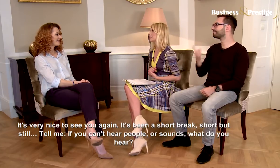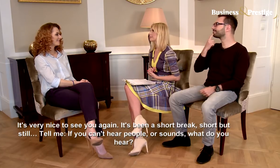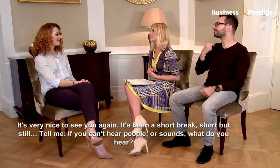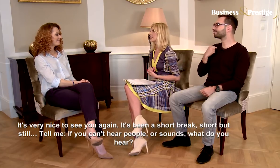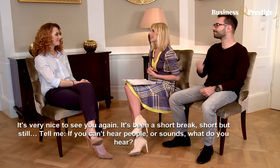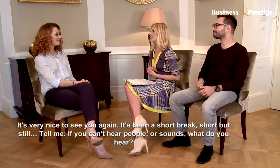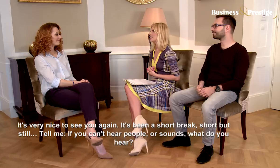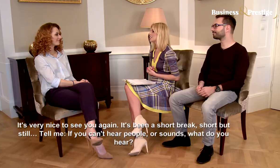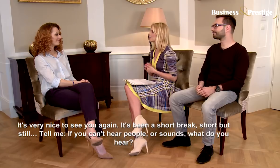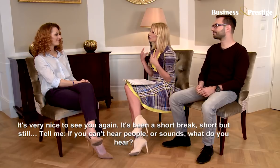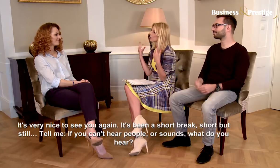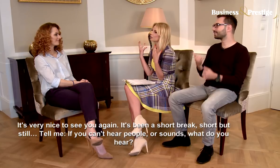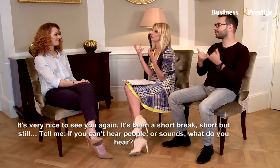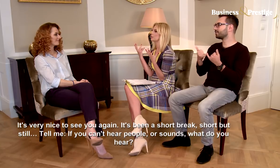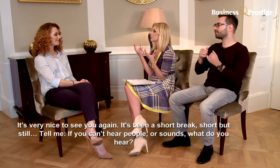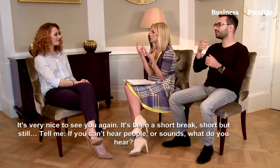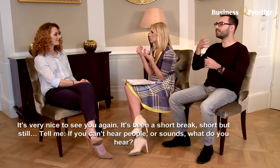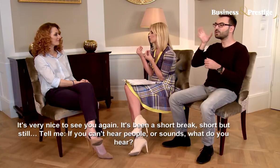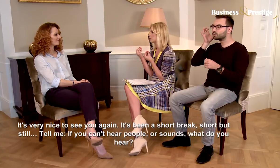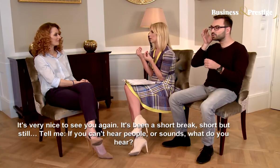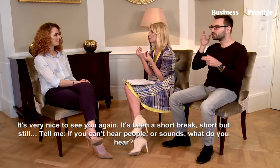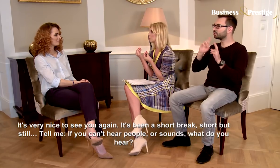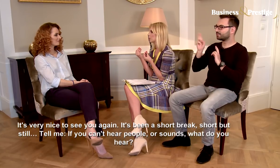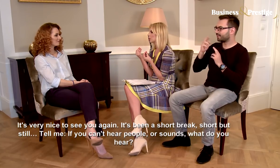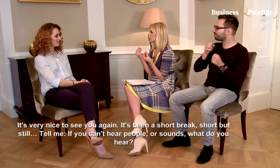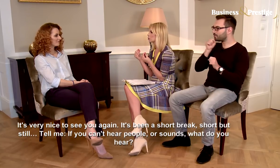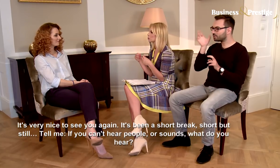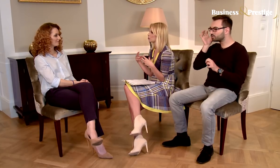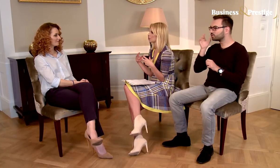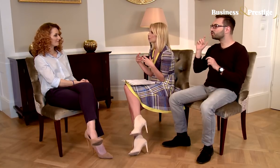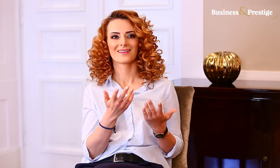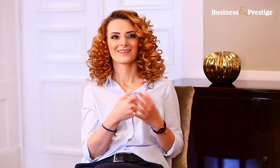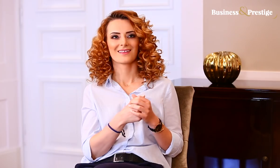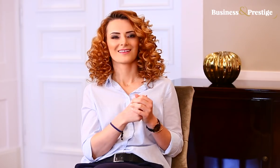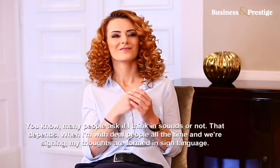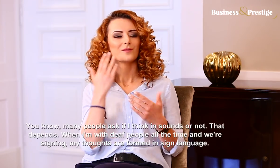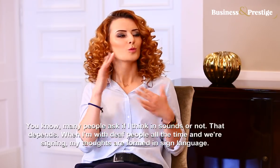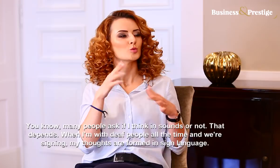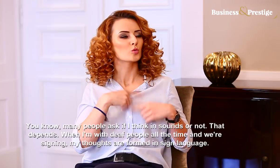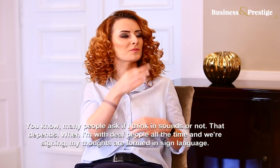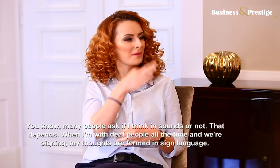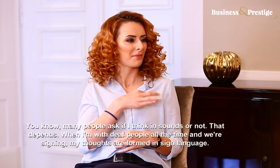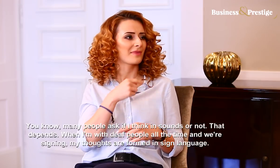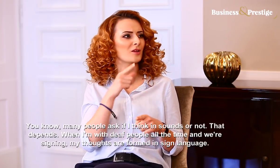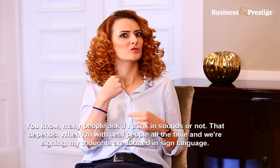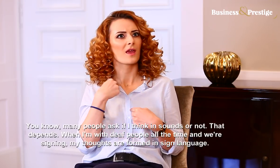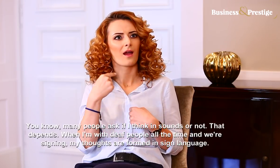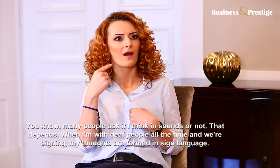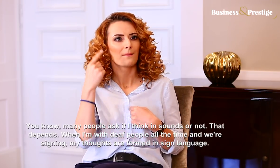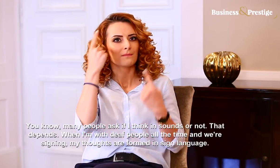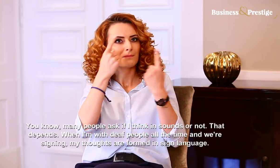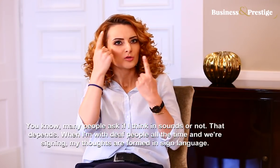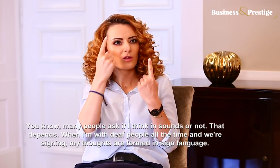Powiedz mi, jeśli nie słyszysz ludzi, nie słyszysz dźwięków, to co słyszysz? Cóż, wiem, że wiele osób się